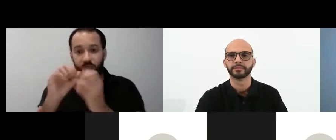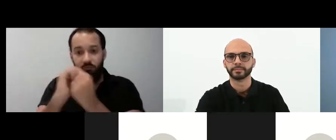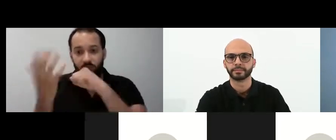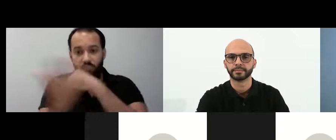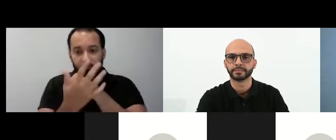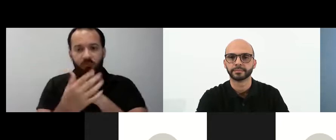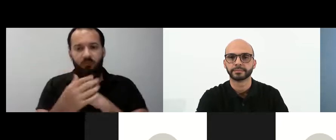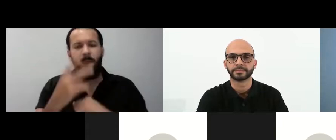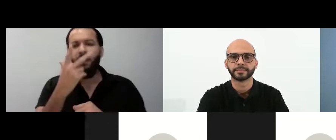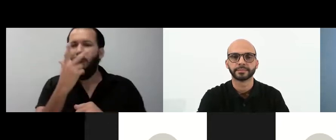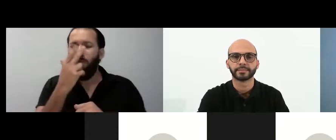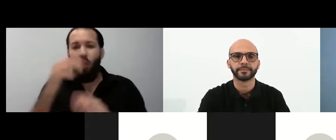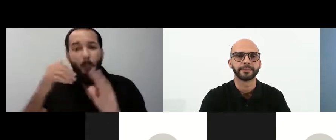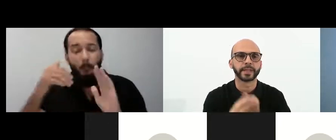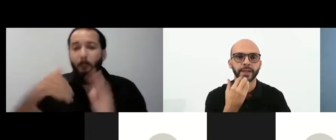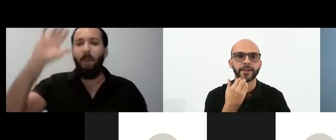trabalho, na UFAM,